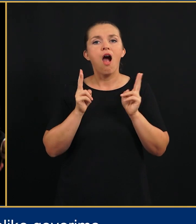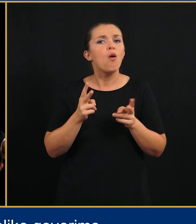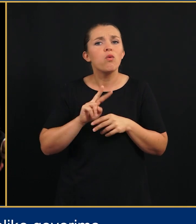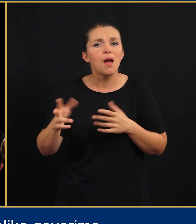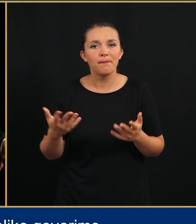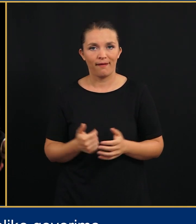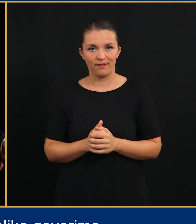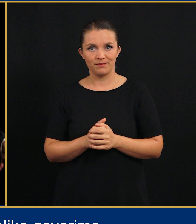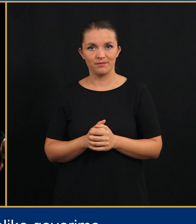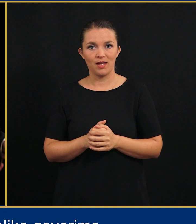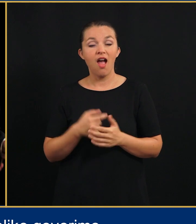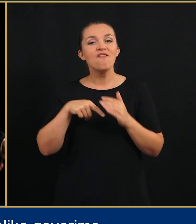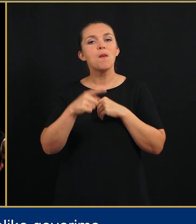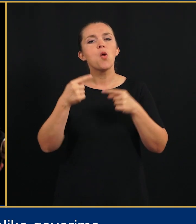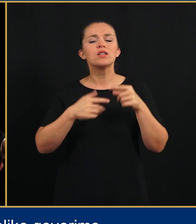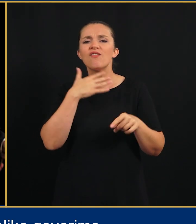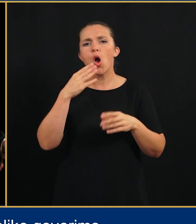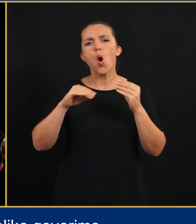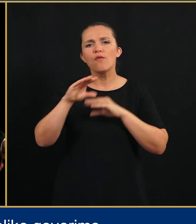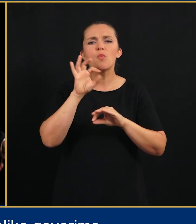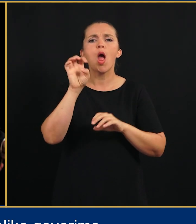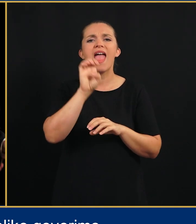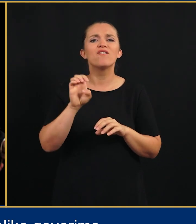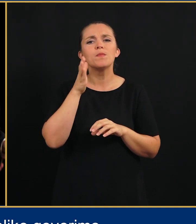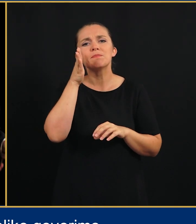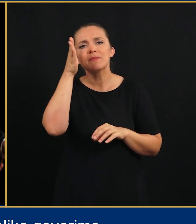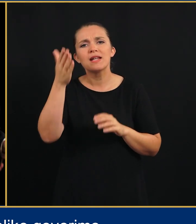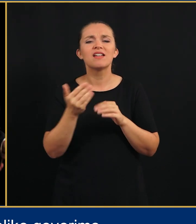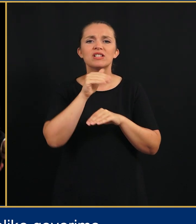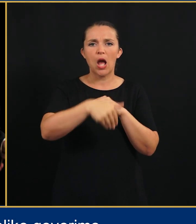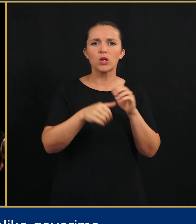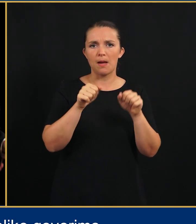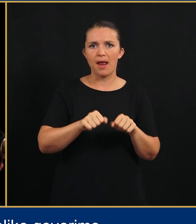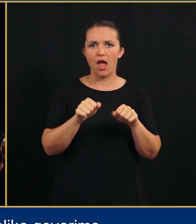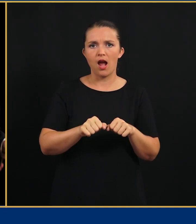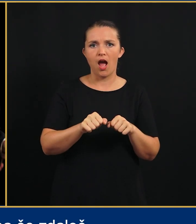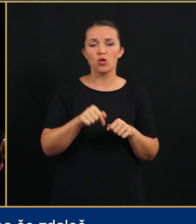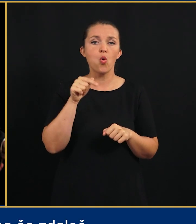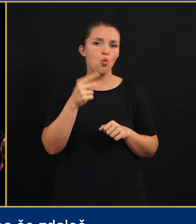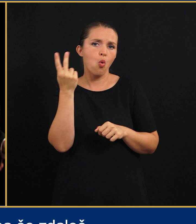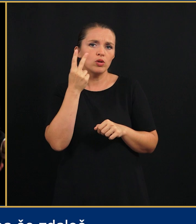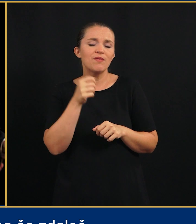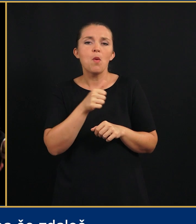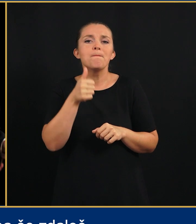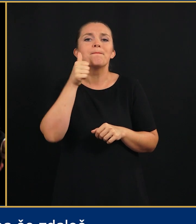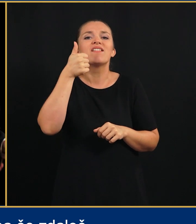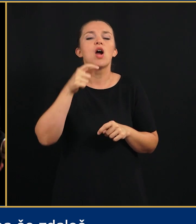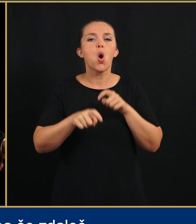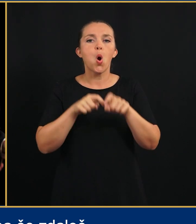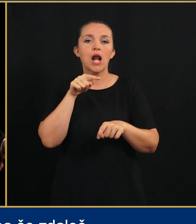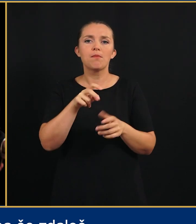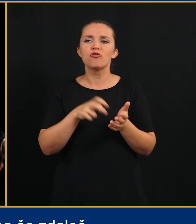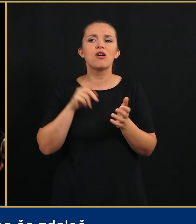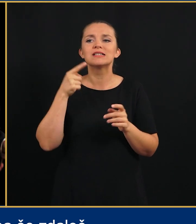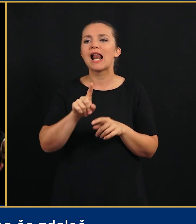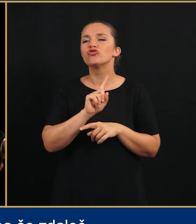kako naprej? V politiki veliko govorimo o evropski perspektivi Zahodnega Balkana. To je seveda le prvi korak, ki pa